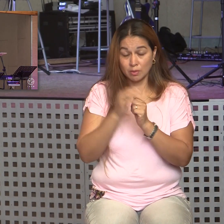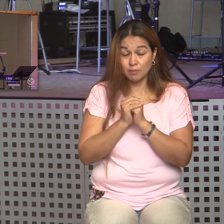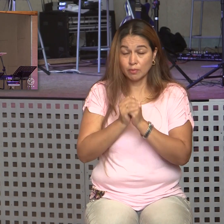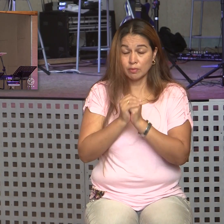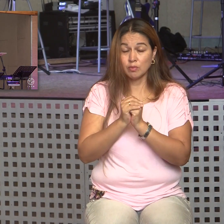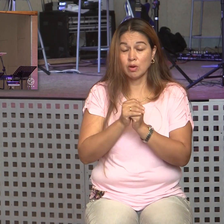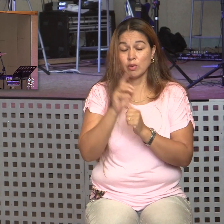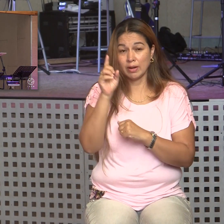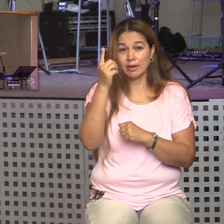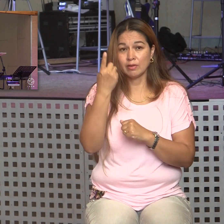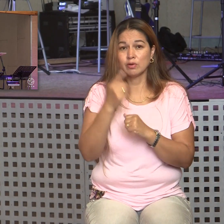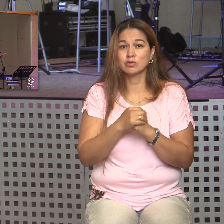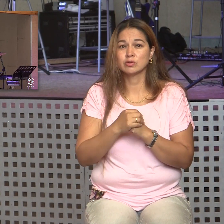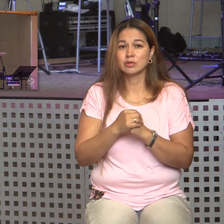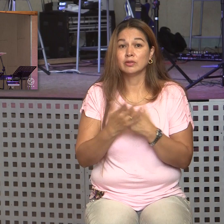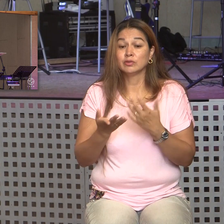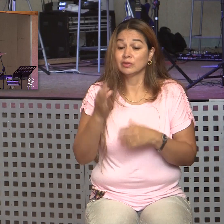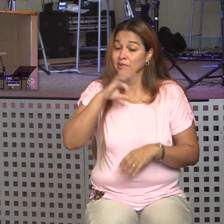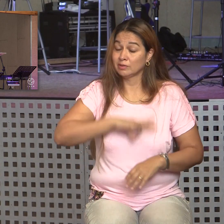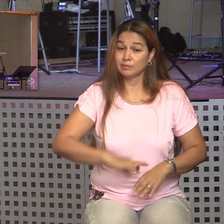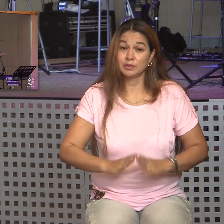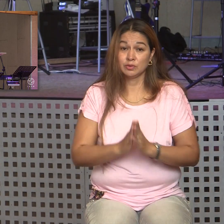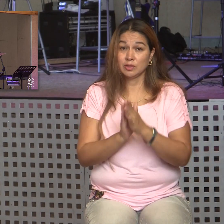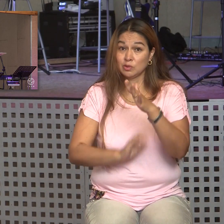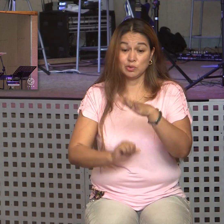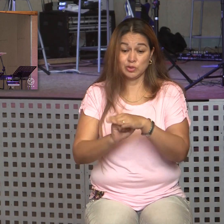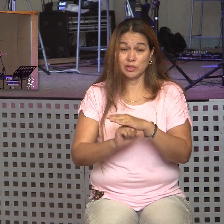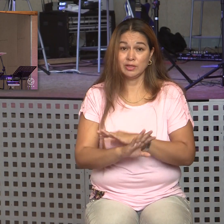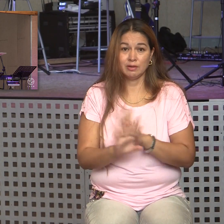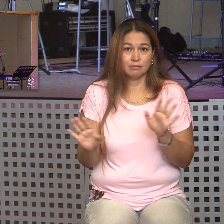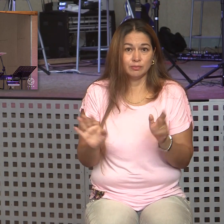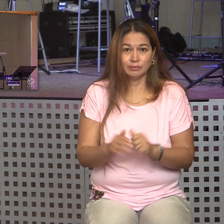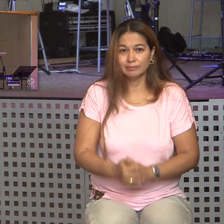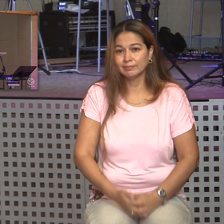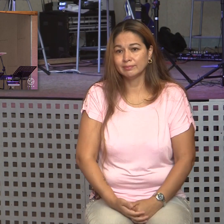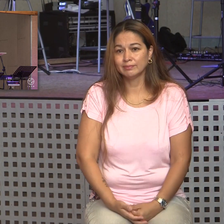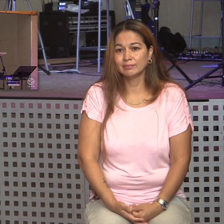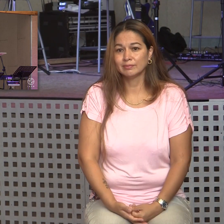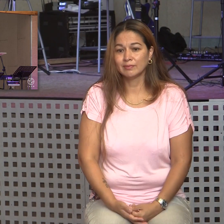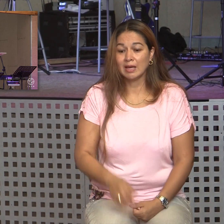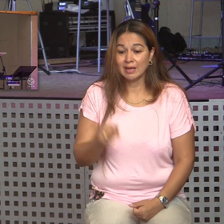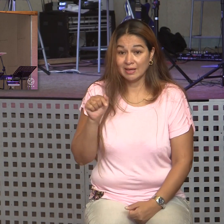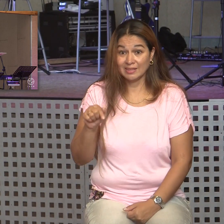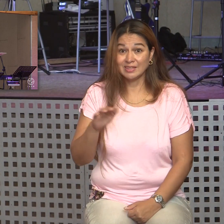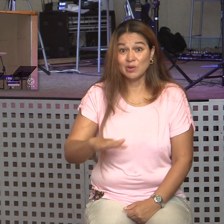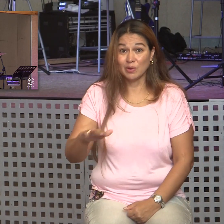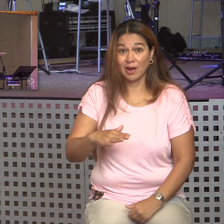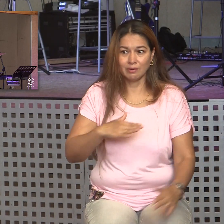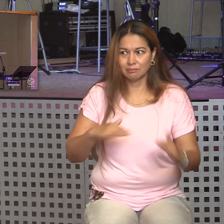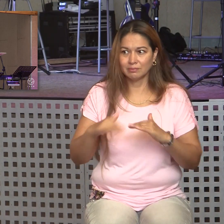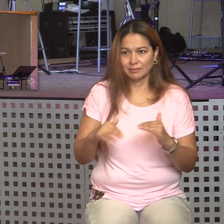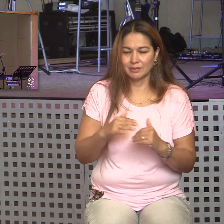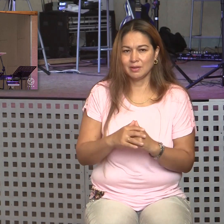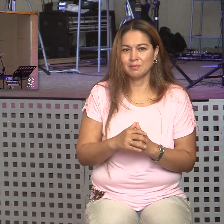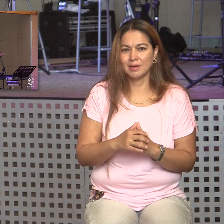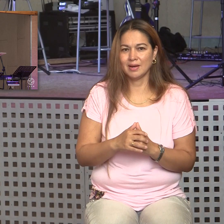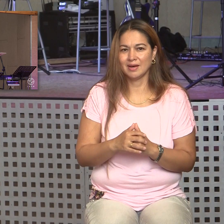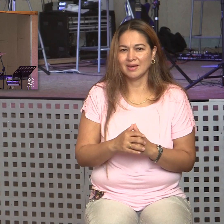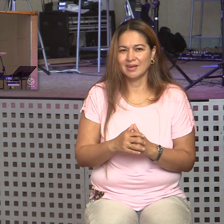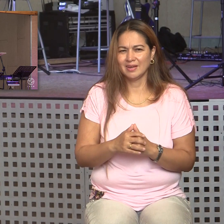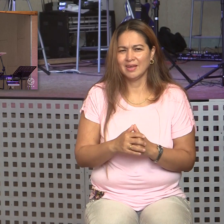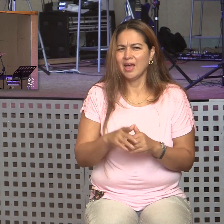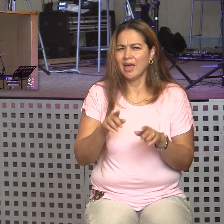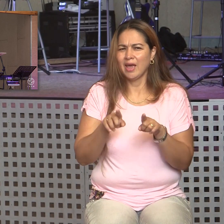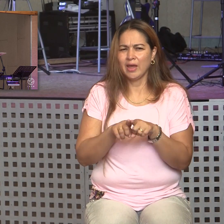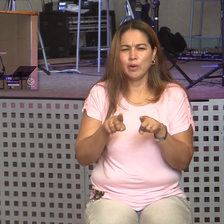Santo. Cuando hubieron orado, el lugar en el que estaban congregados tembló. Y mira, y todos fueron